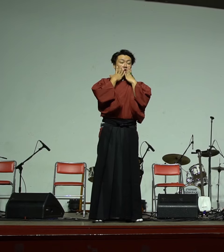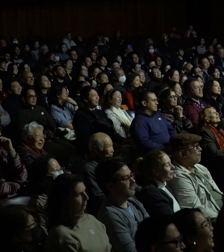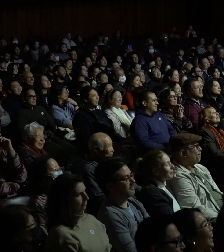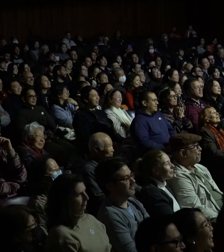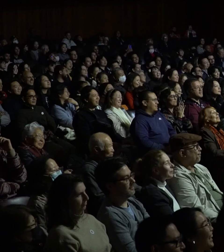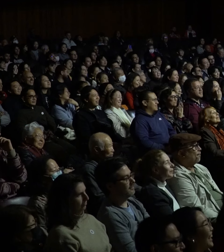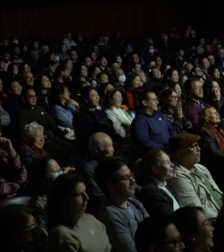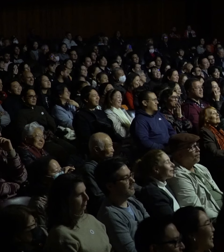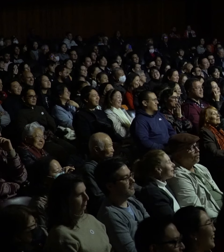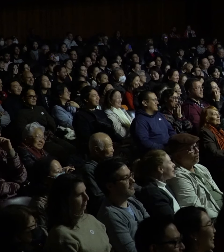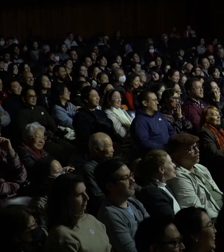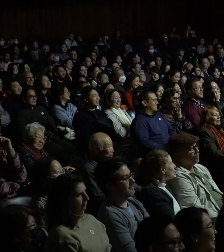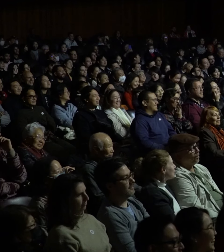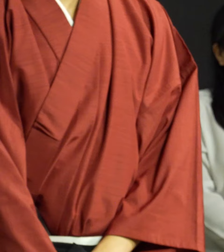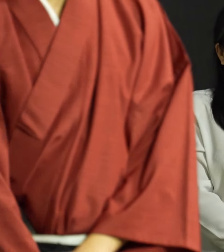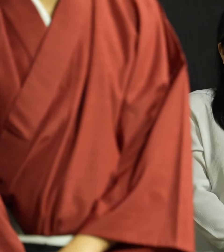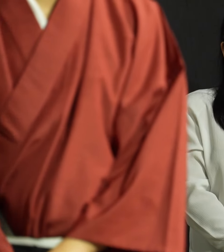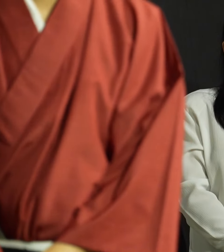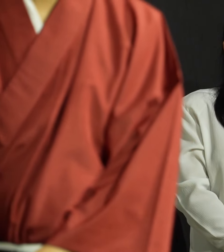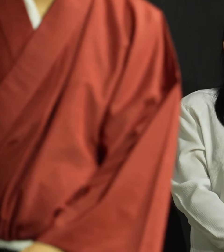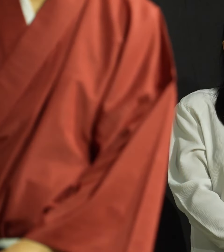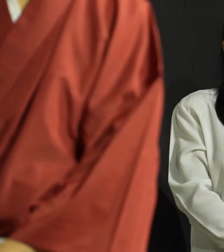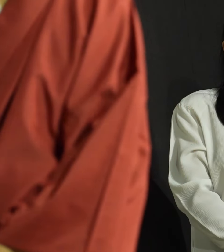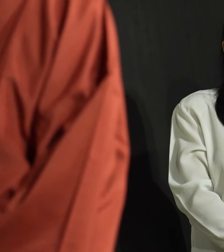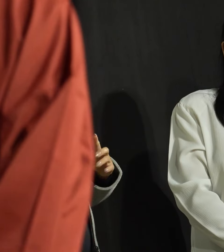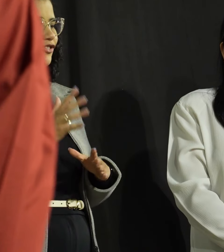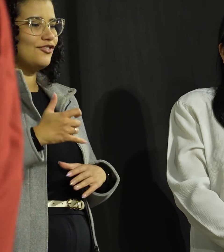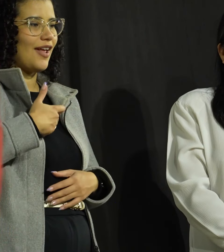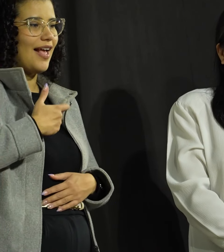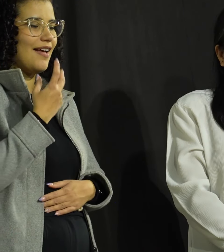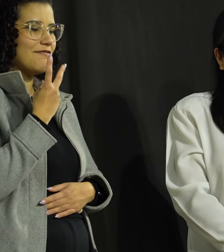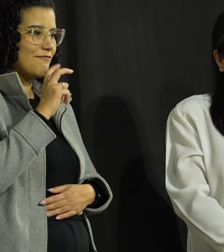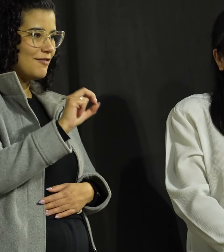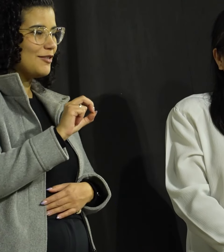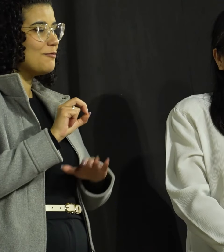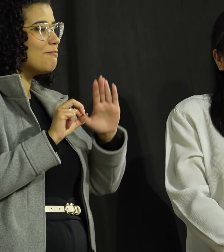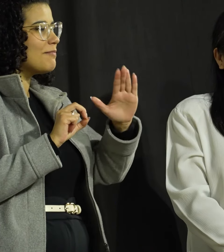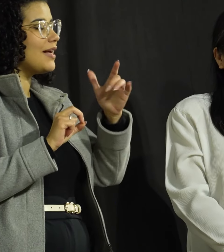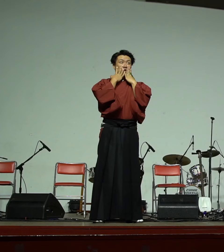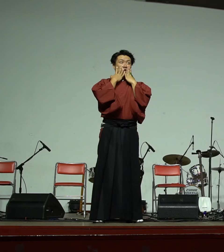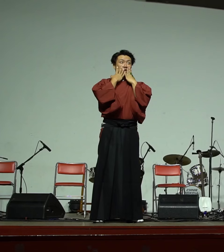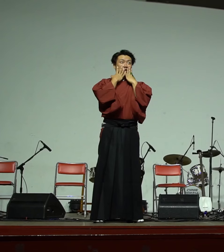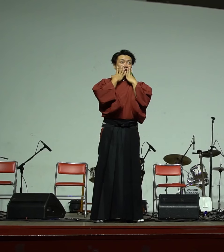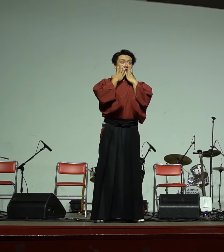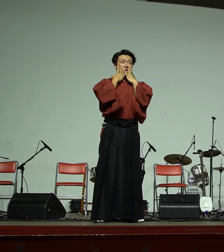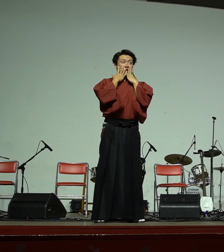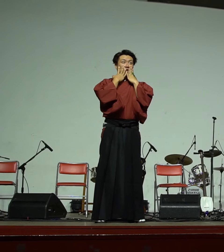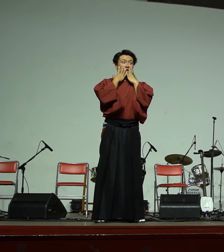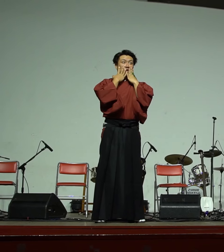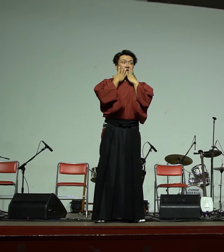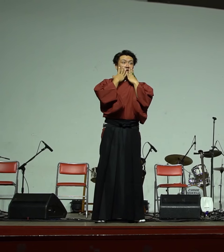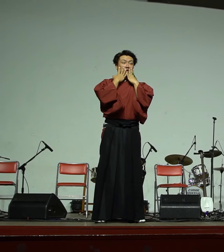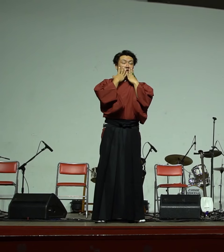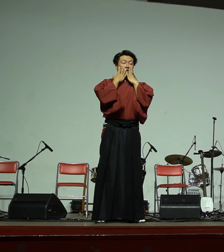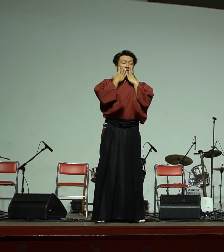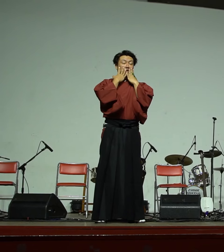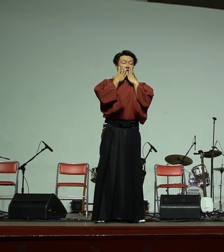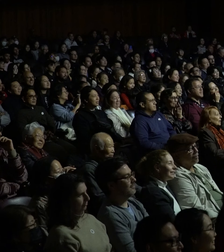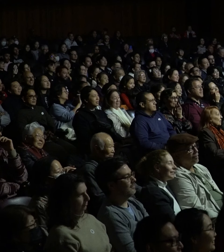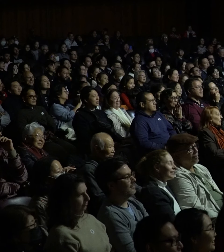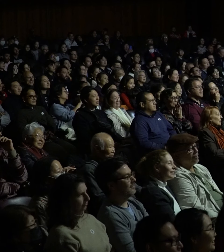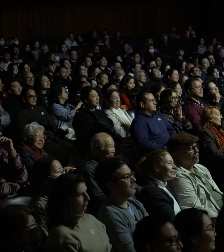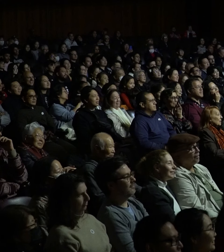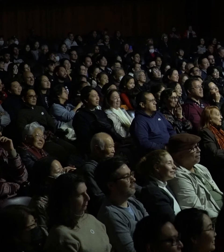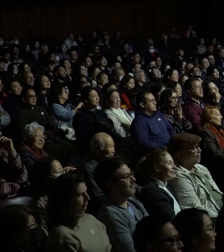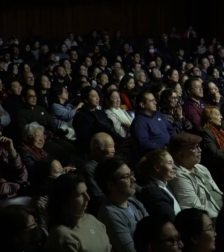した。 No ano seguinte, ele estava com 20 anos, mas quem se consagrou campeão foi novamente uma pessoa da